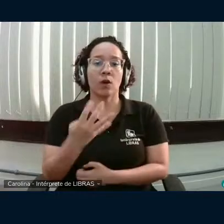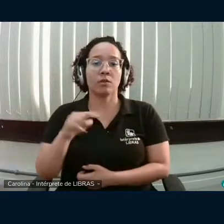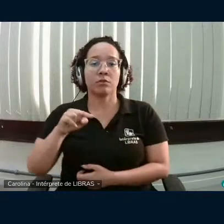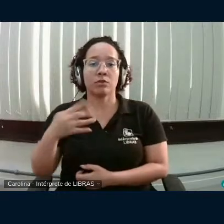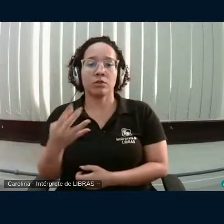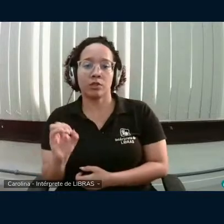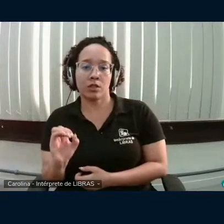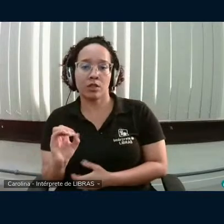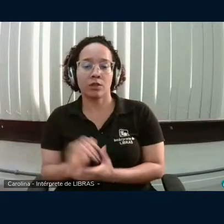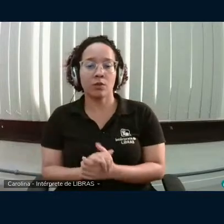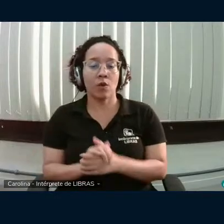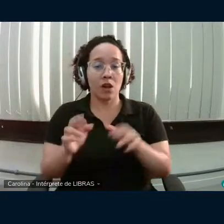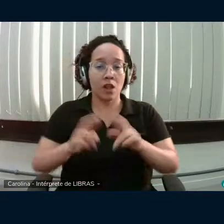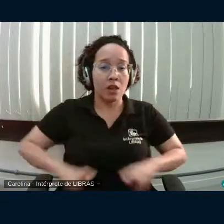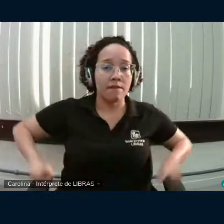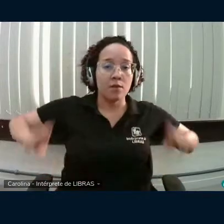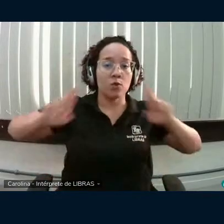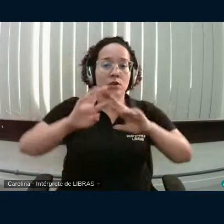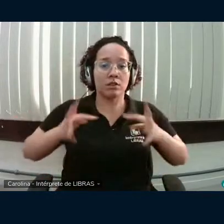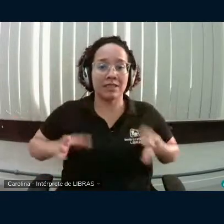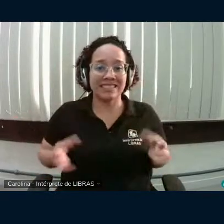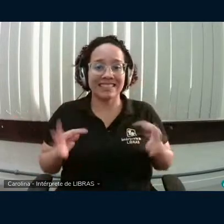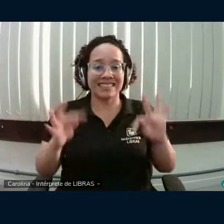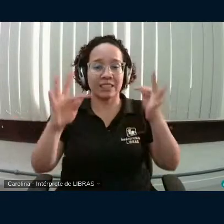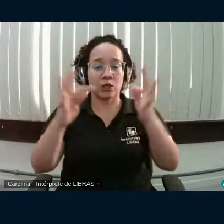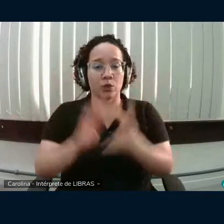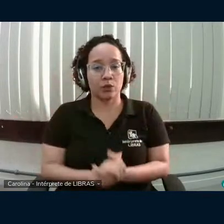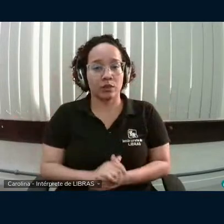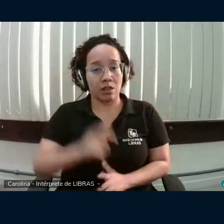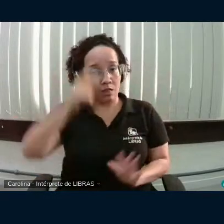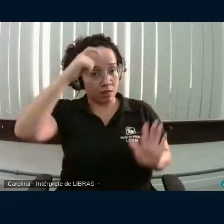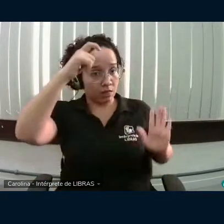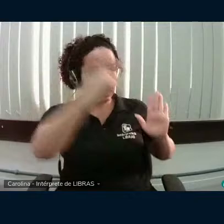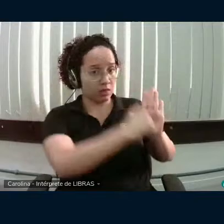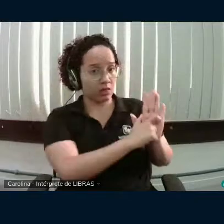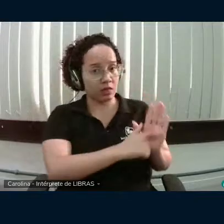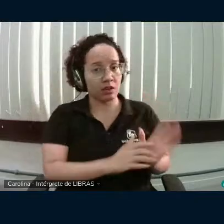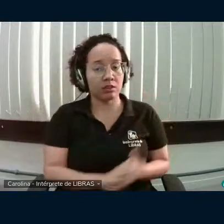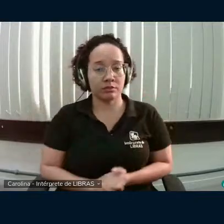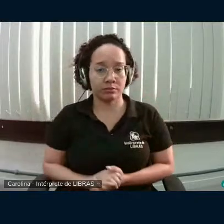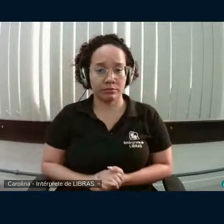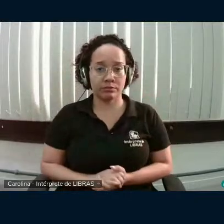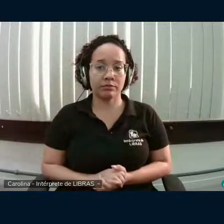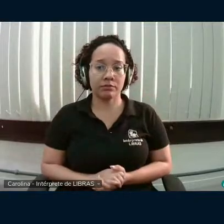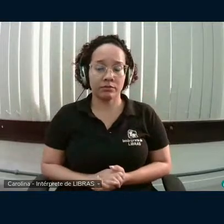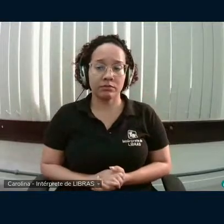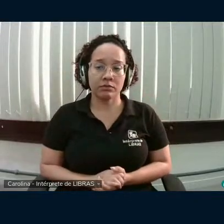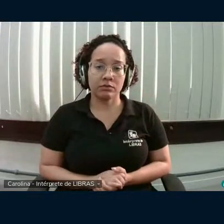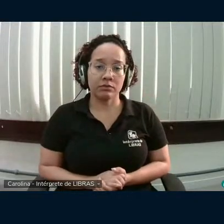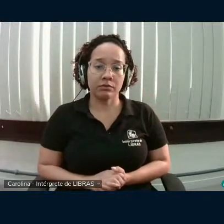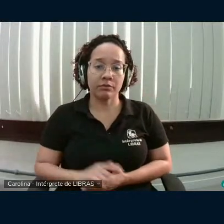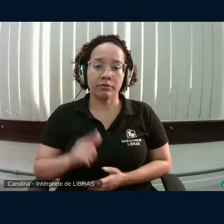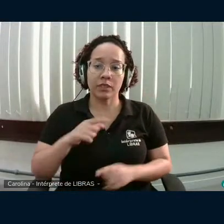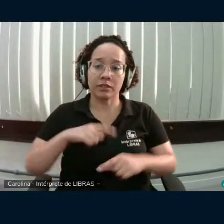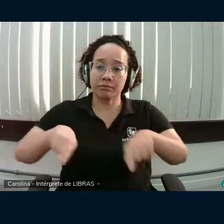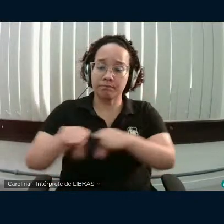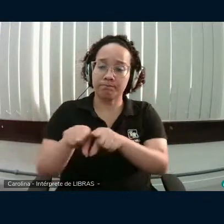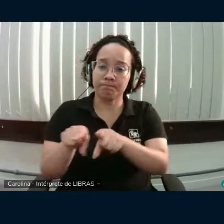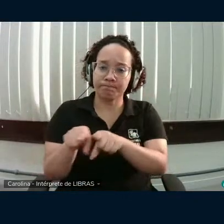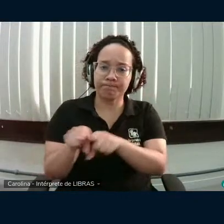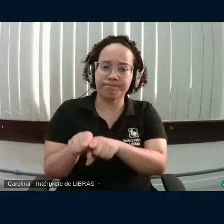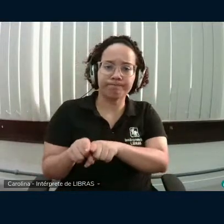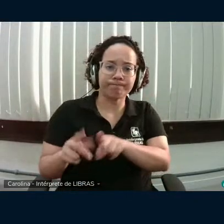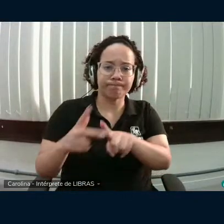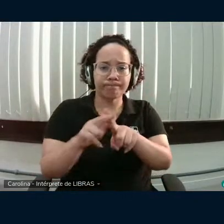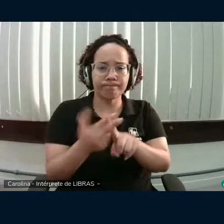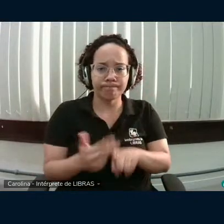quinta revolução tecnológica, inteligência artificial, reprogramação, né, das bases produtivas, o